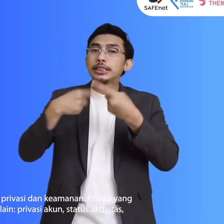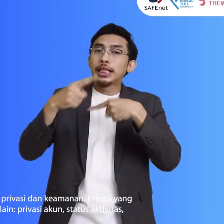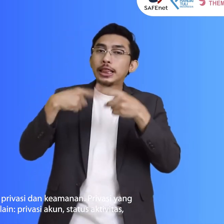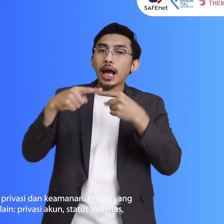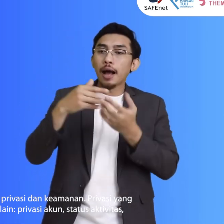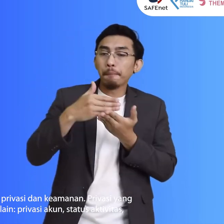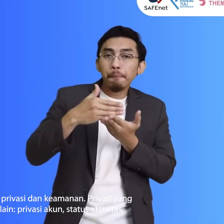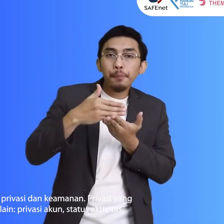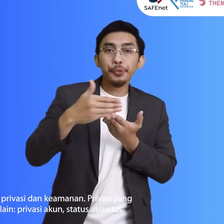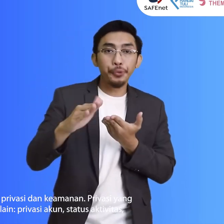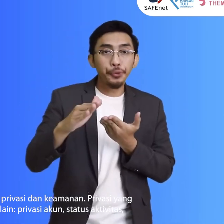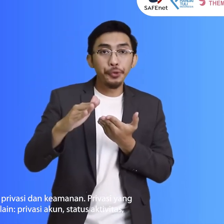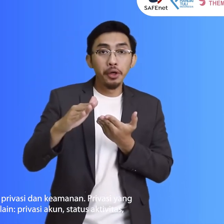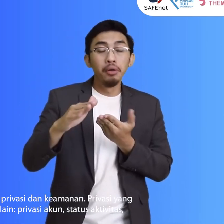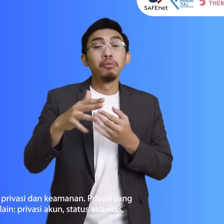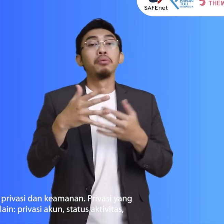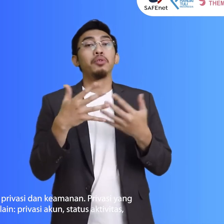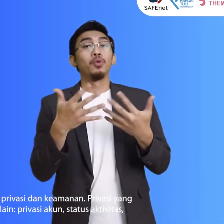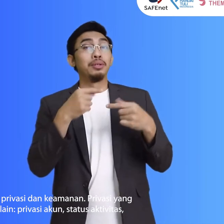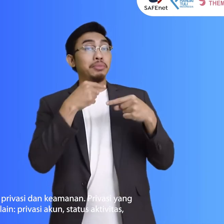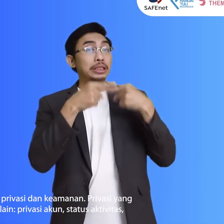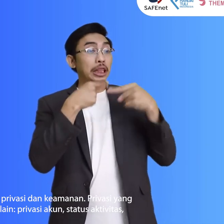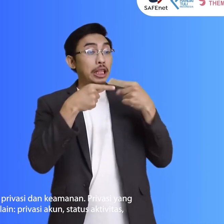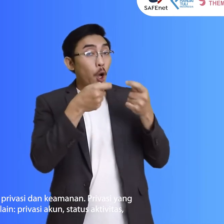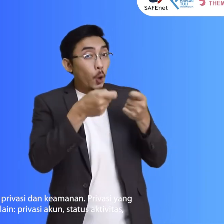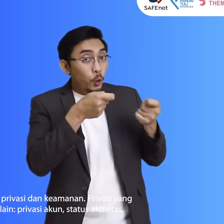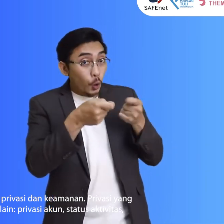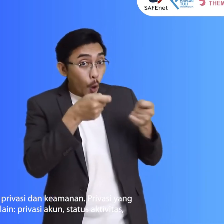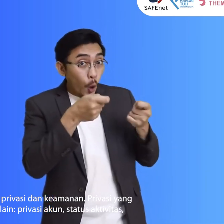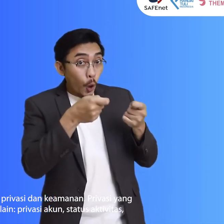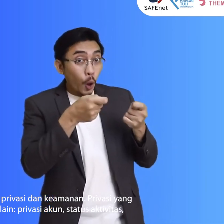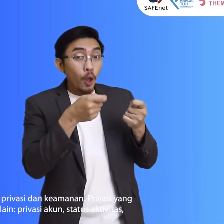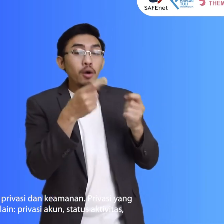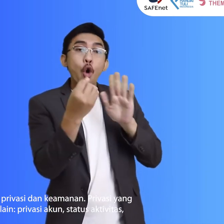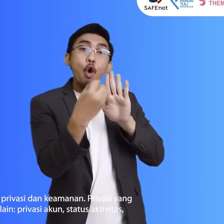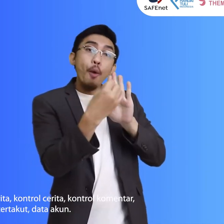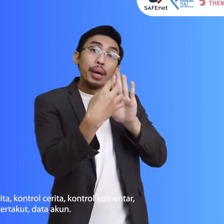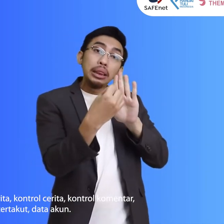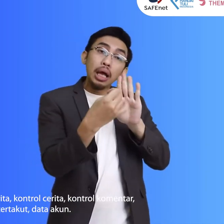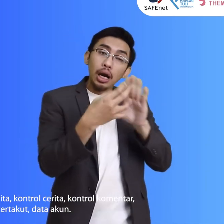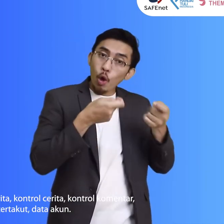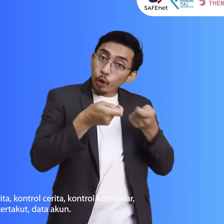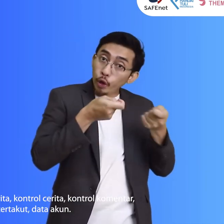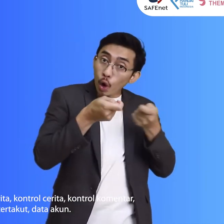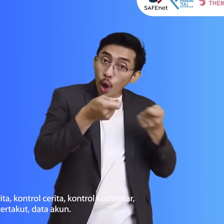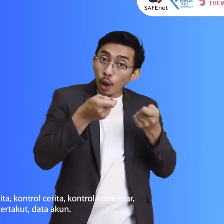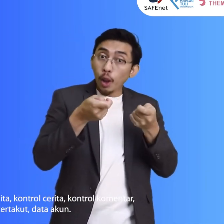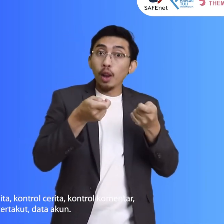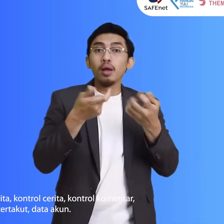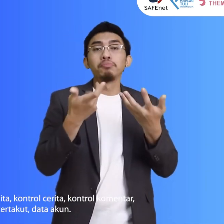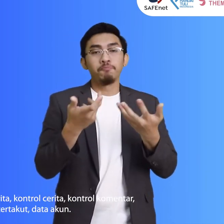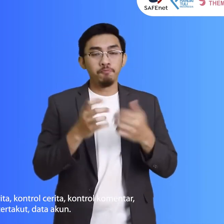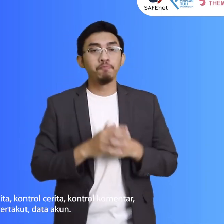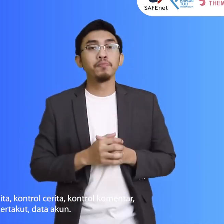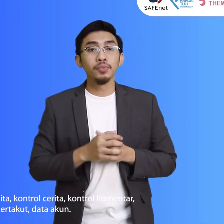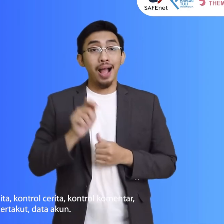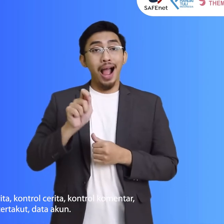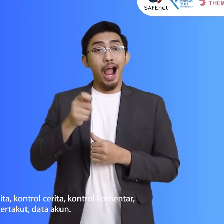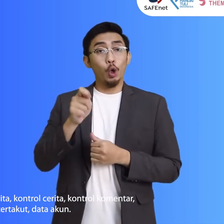akun status aktivitas membagikan Ulang cerita kontrol cerita kontrol